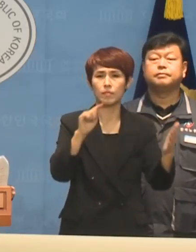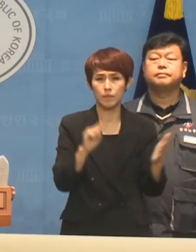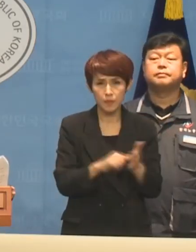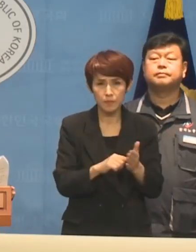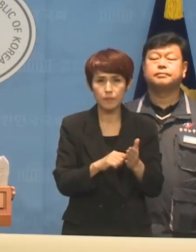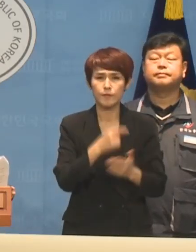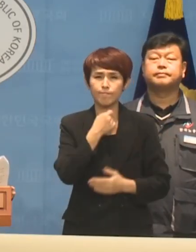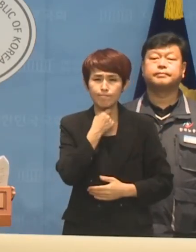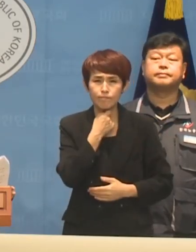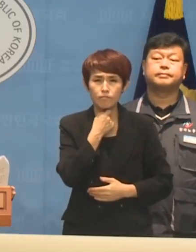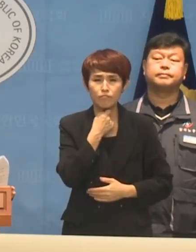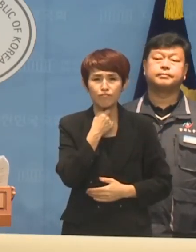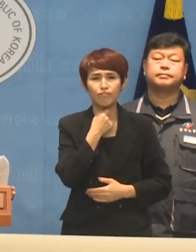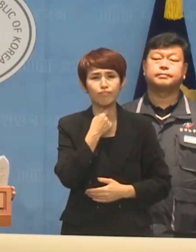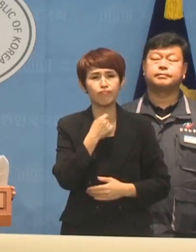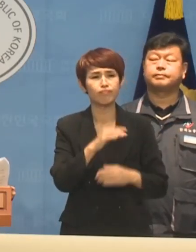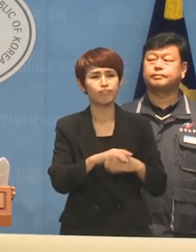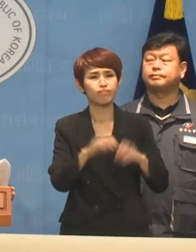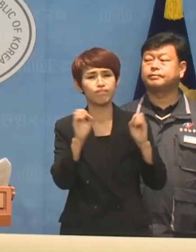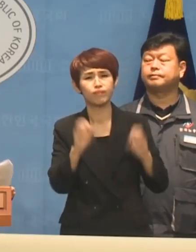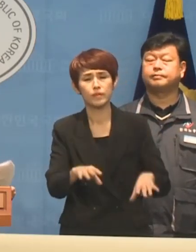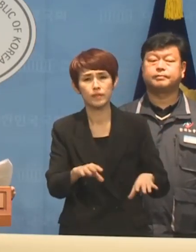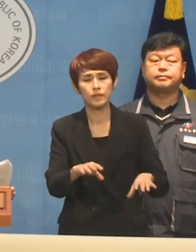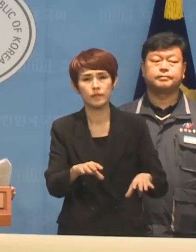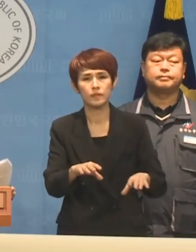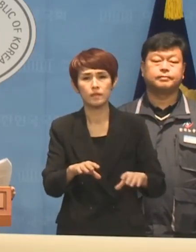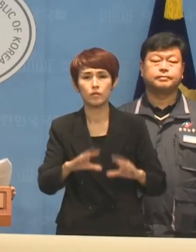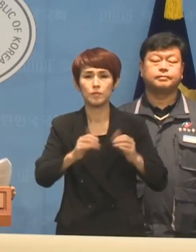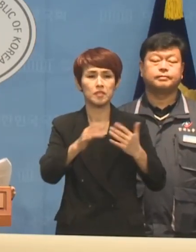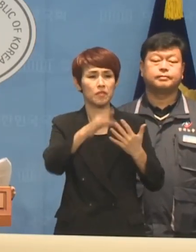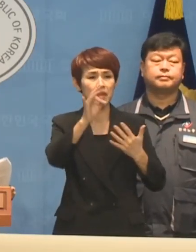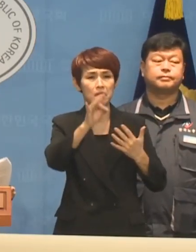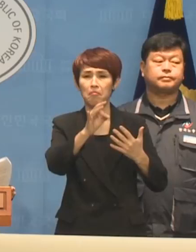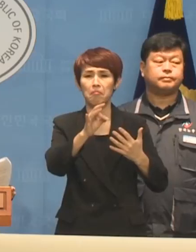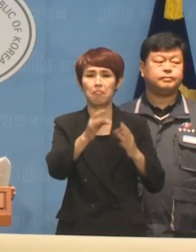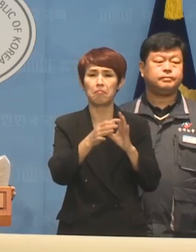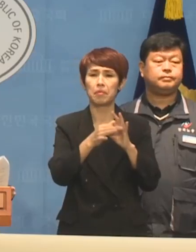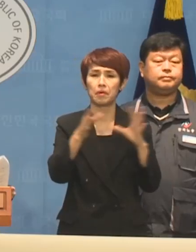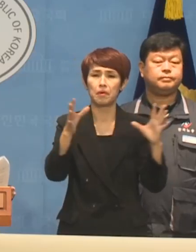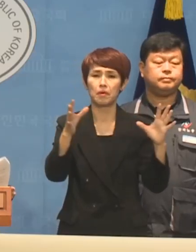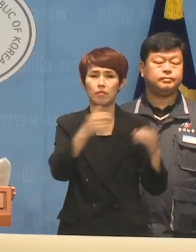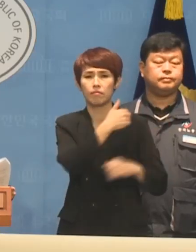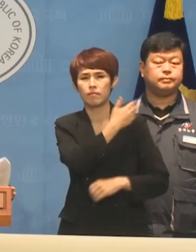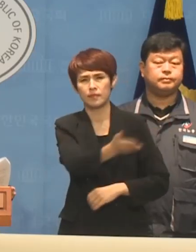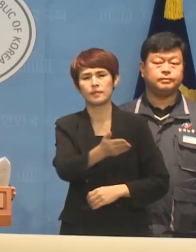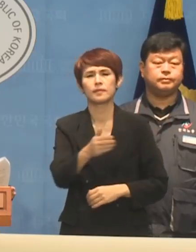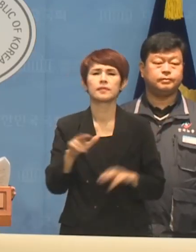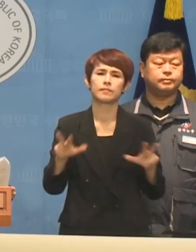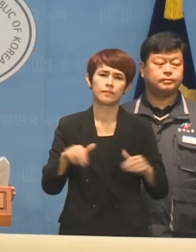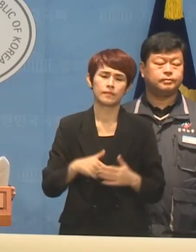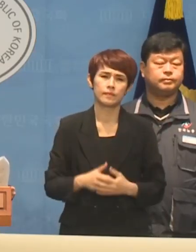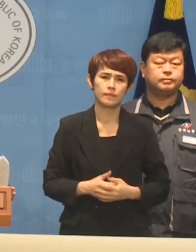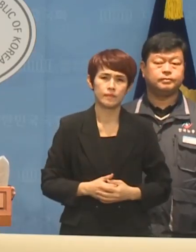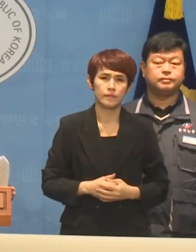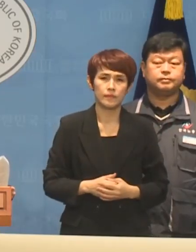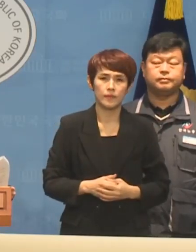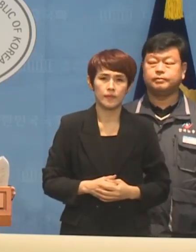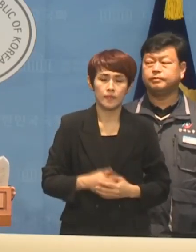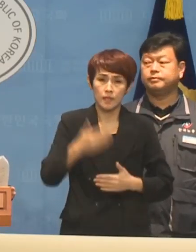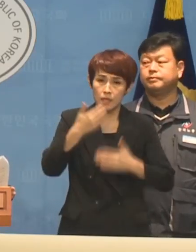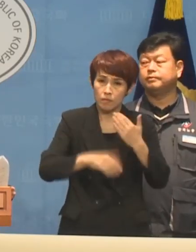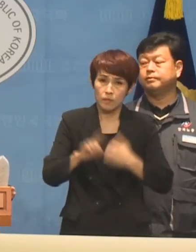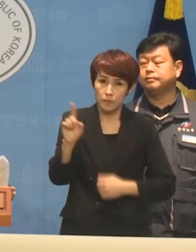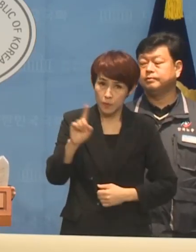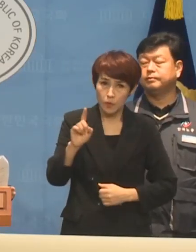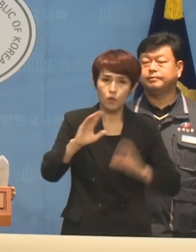사람들의 바람이 무색하게 시민의 선택은 누구도 책임지지 않은 채로 방임되고 있습니다. 남은 것은